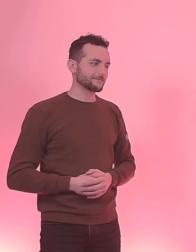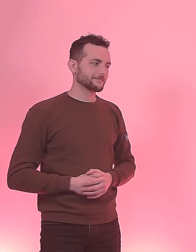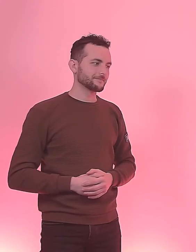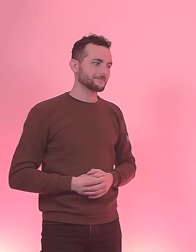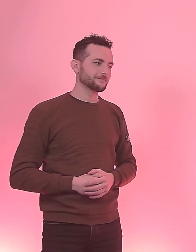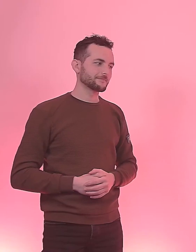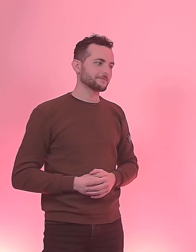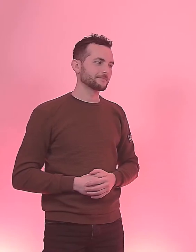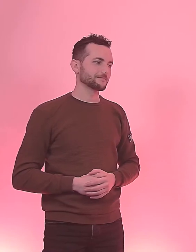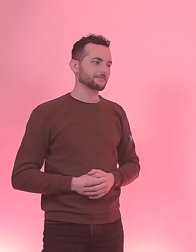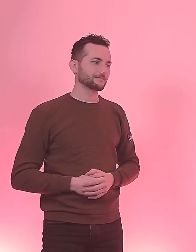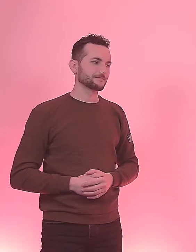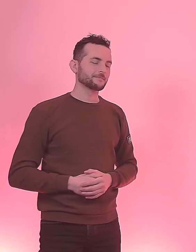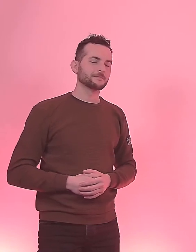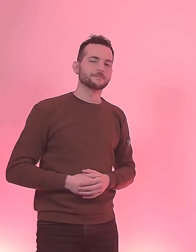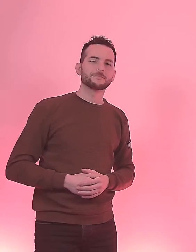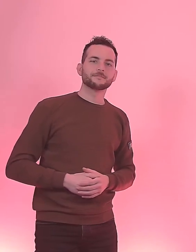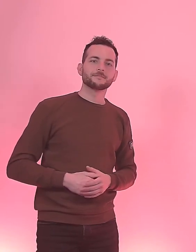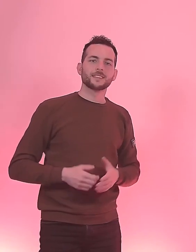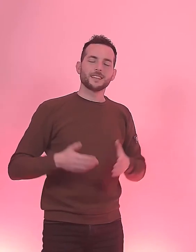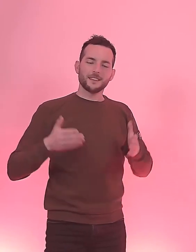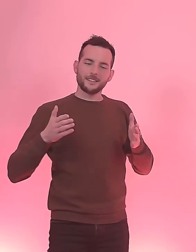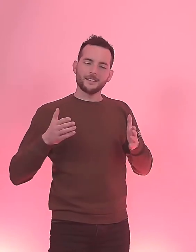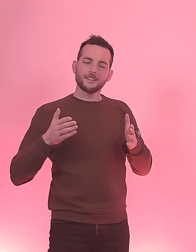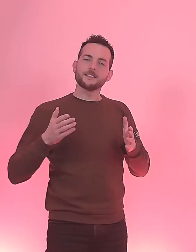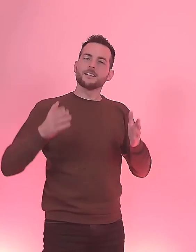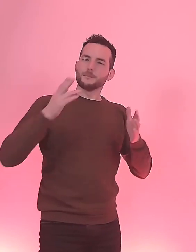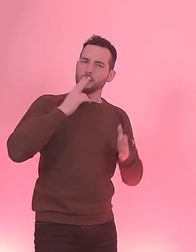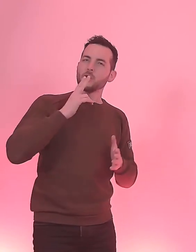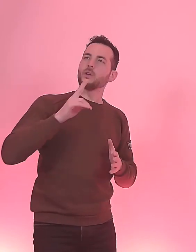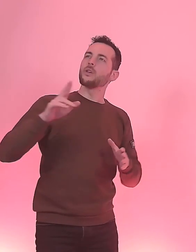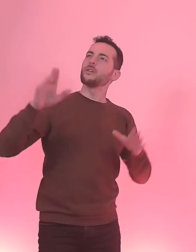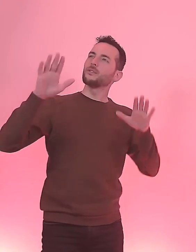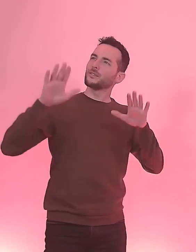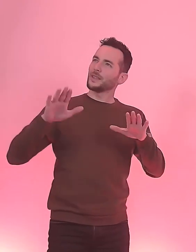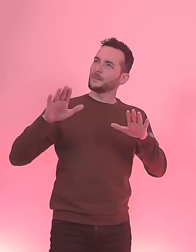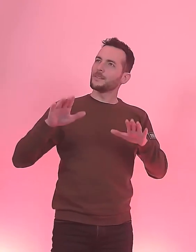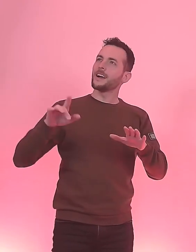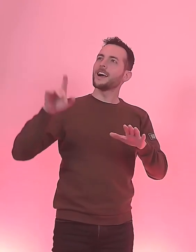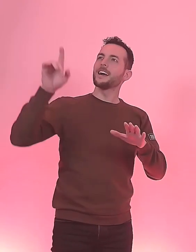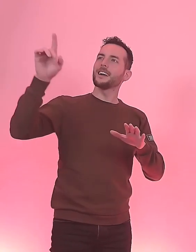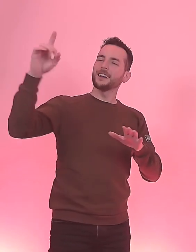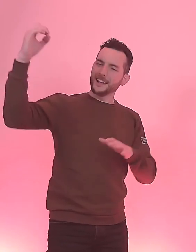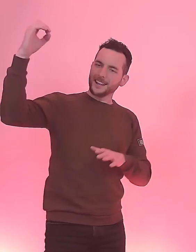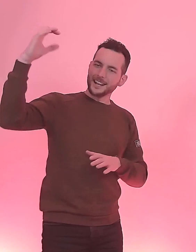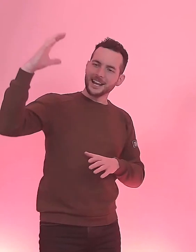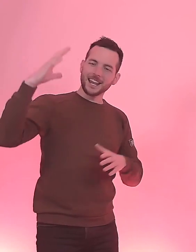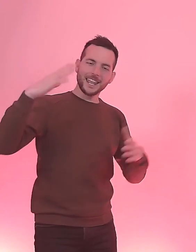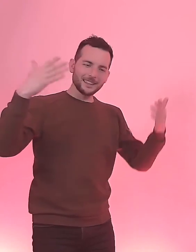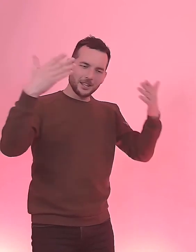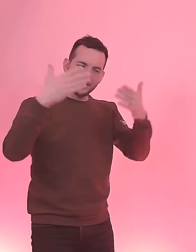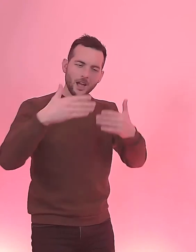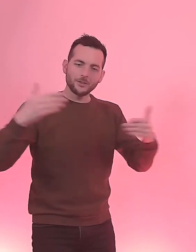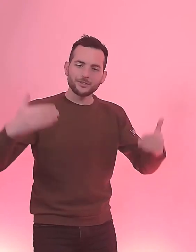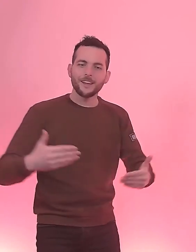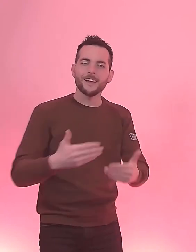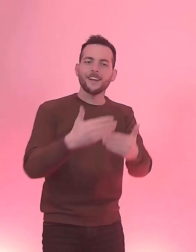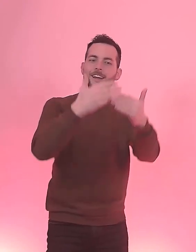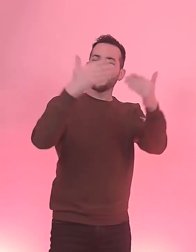nu je kan lukken from escape waarin de dag lijken